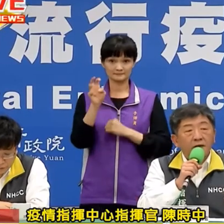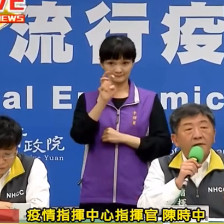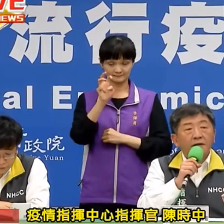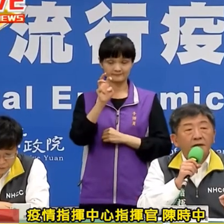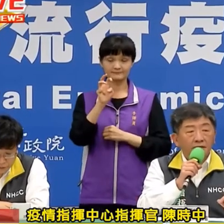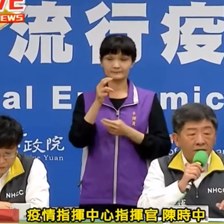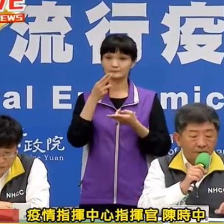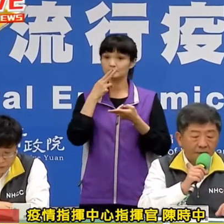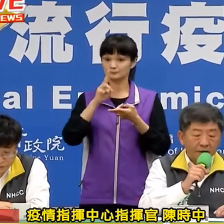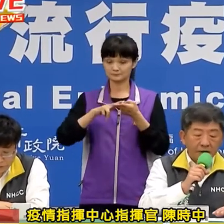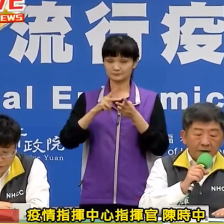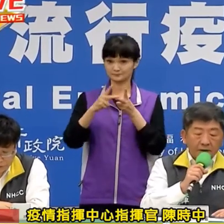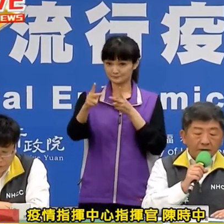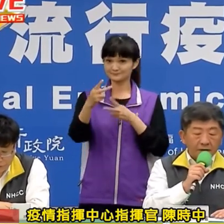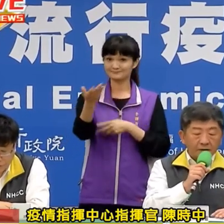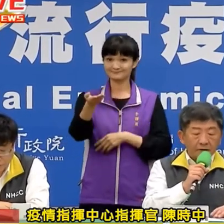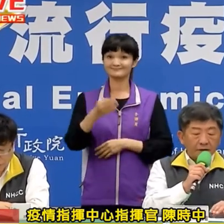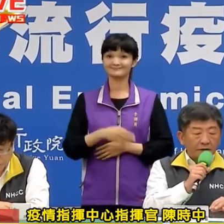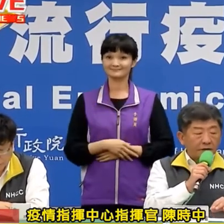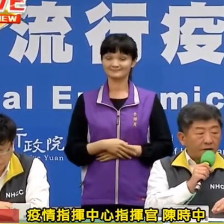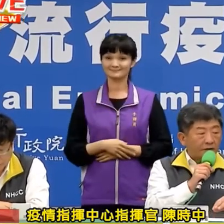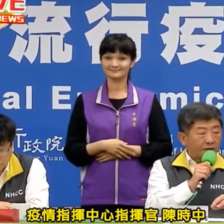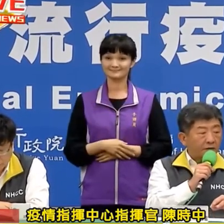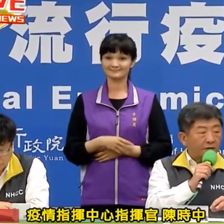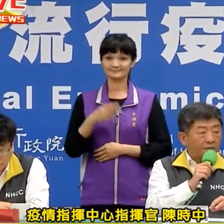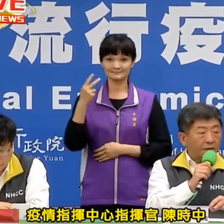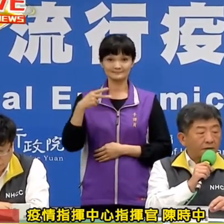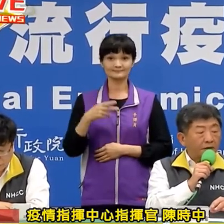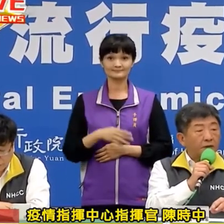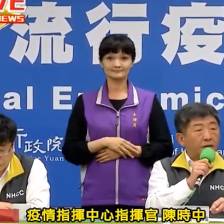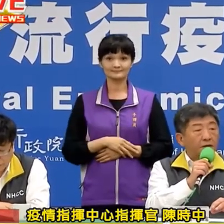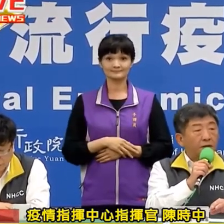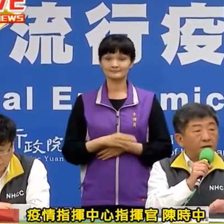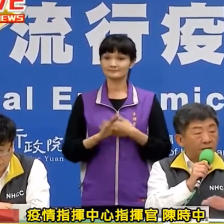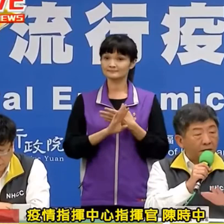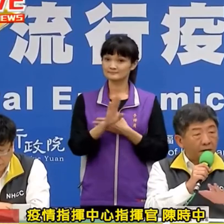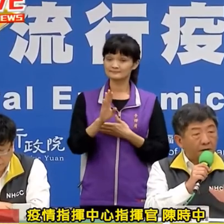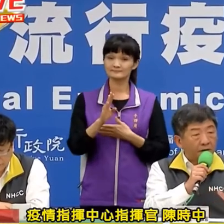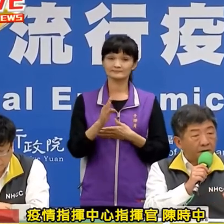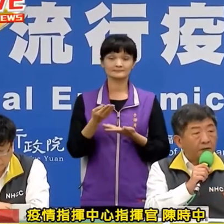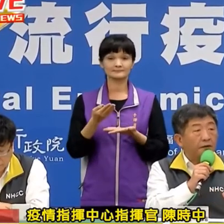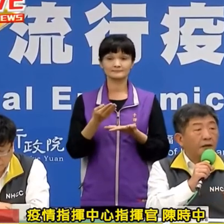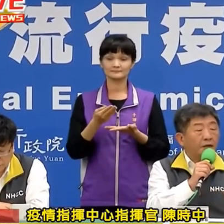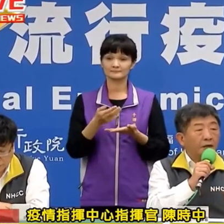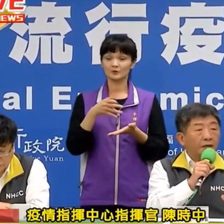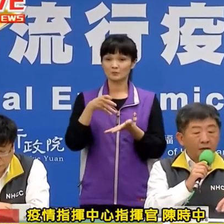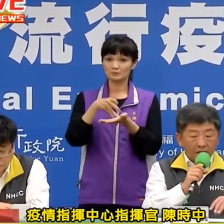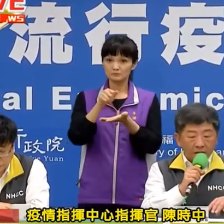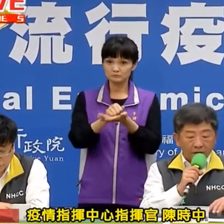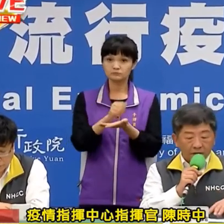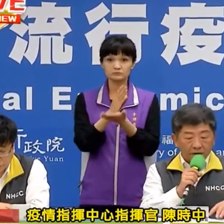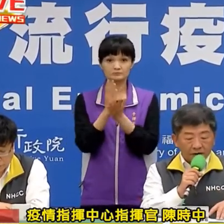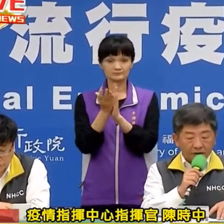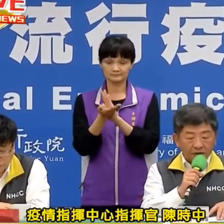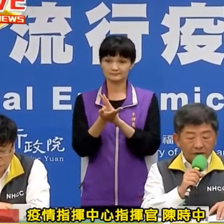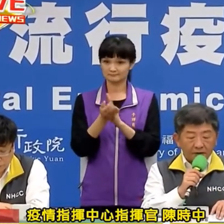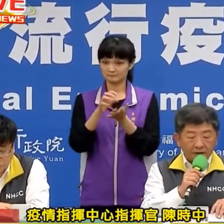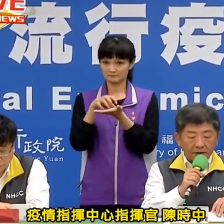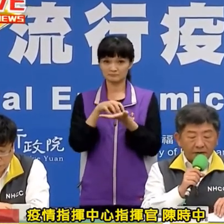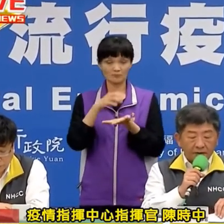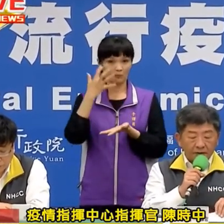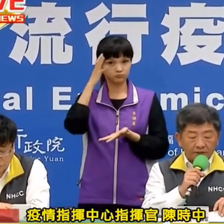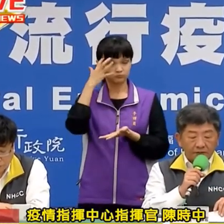哈30片哈，30片。好，那相关的一个简化报关那些都已经把它都简化了，哈，都